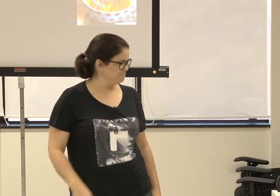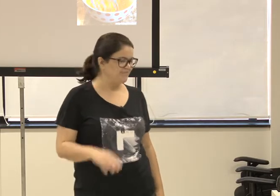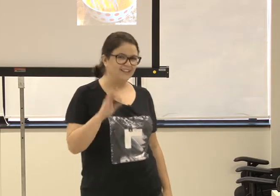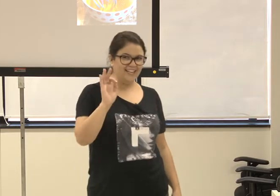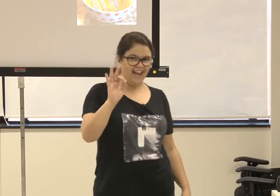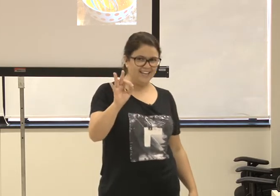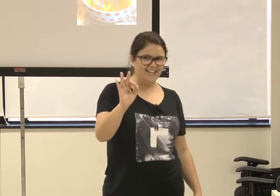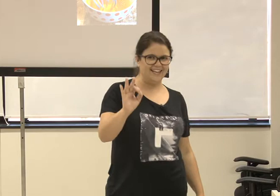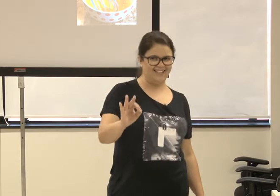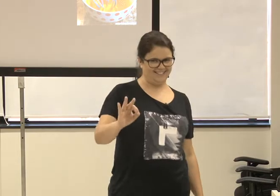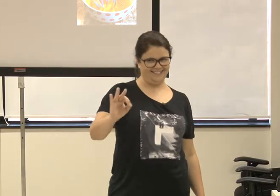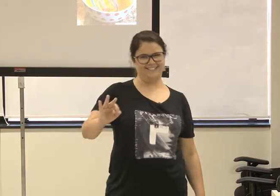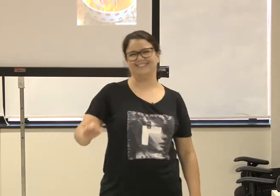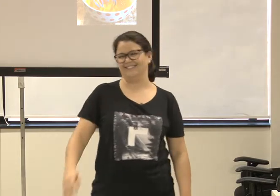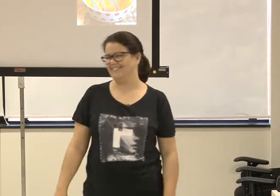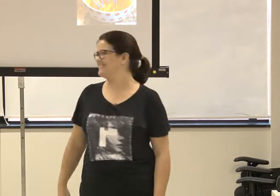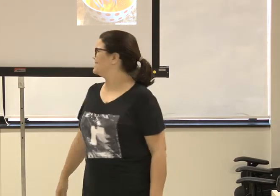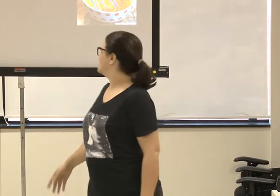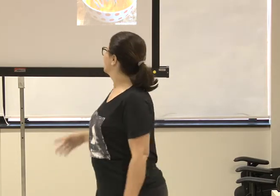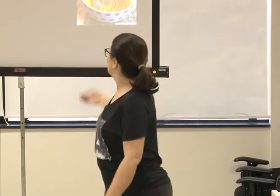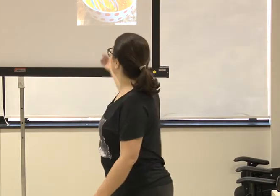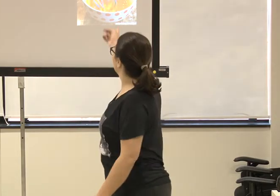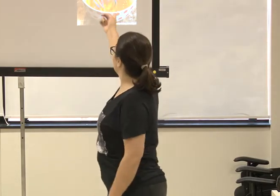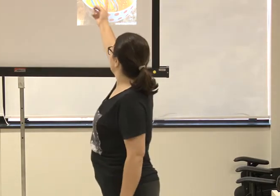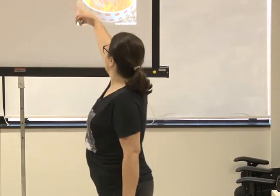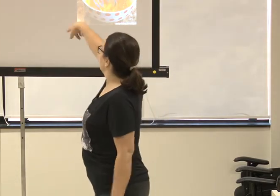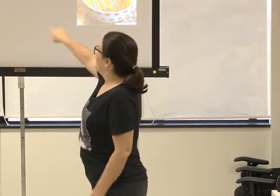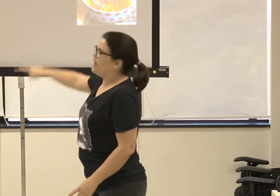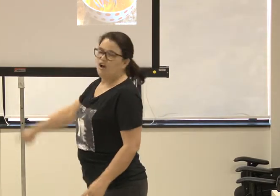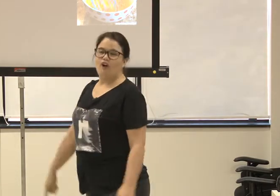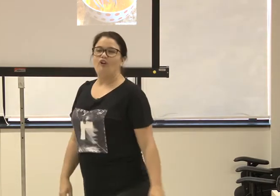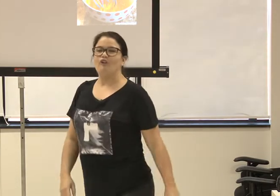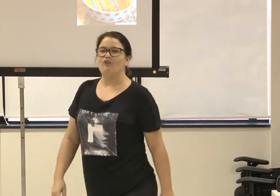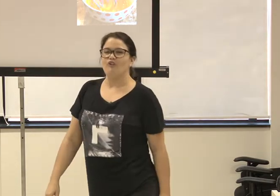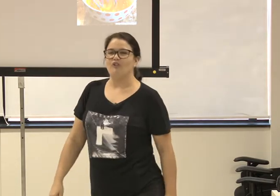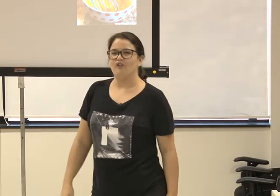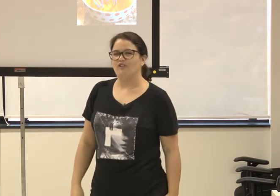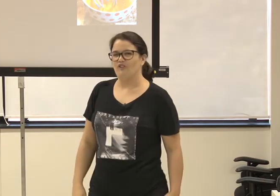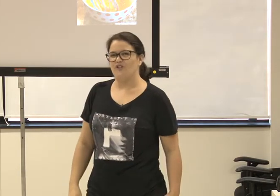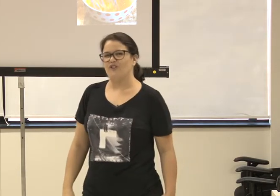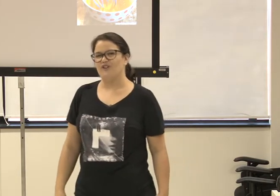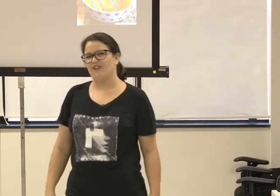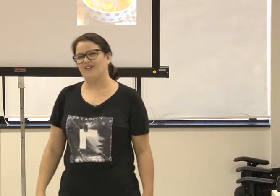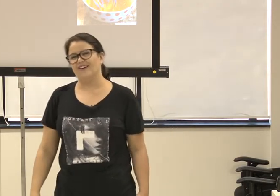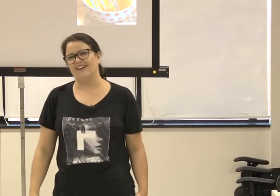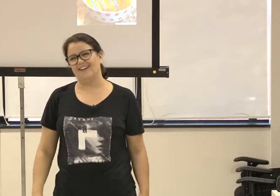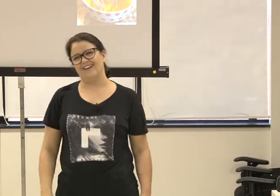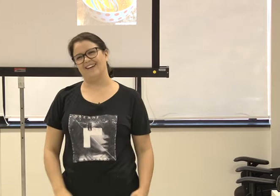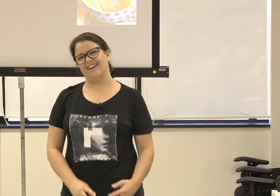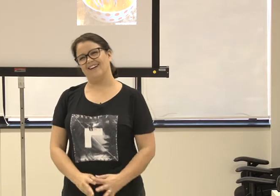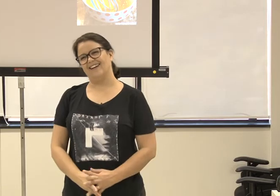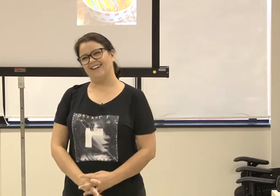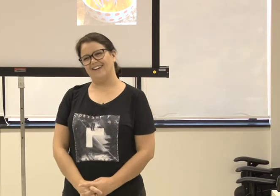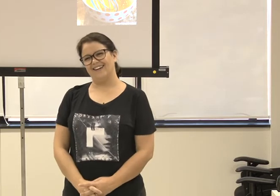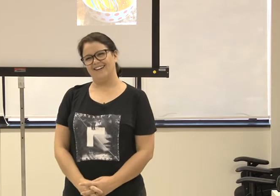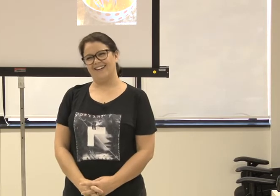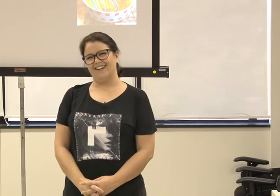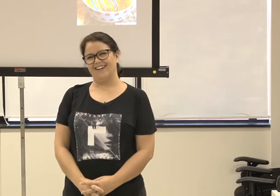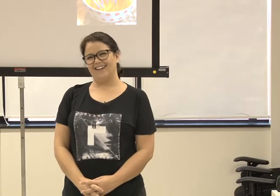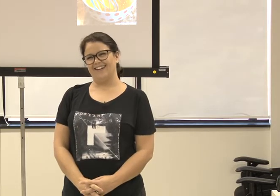assim. Técnica. Tem, embaixo é o melhor. O molho da carne, você vai apurando na salsicha embaixo. Tem salsicha,